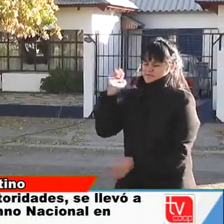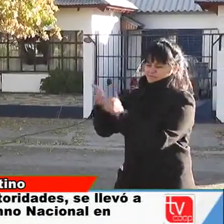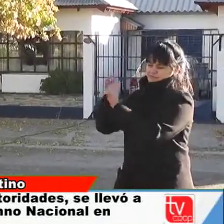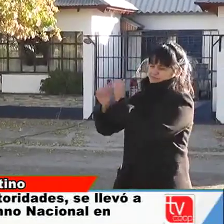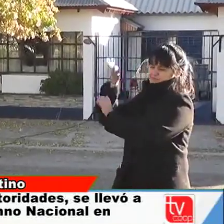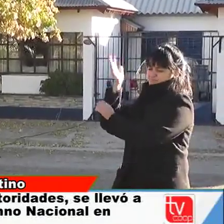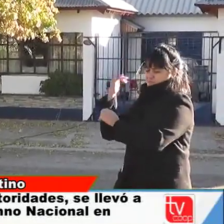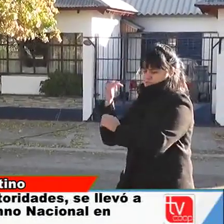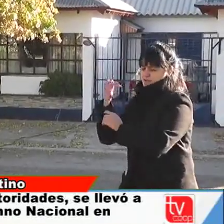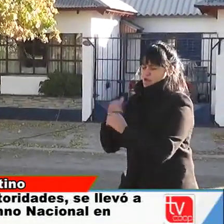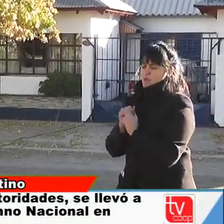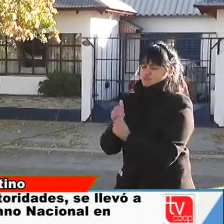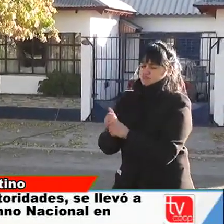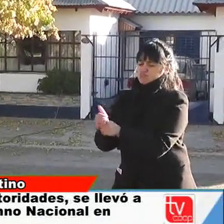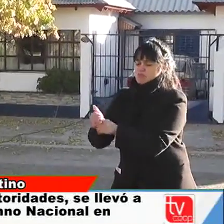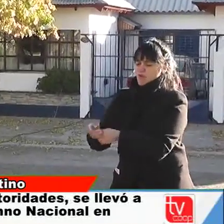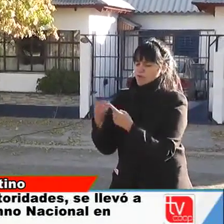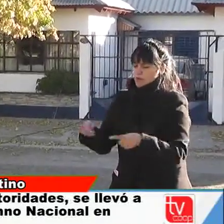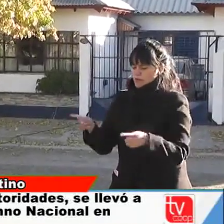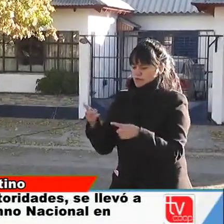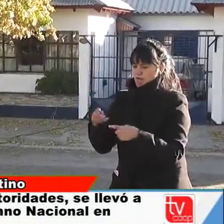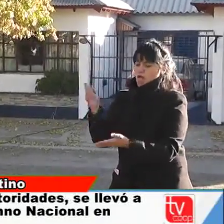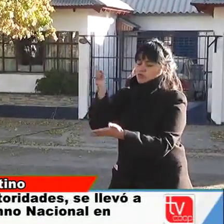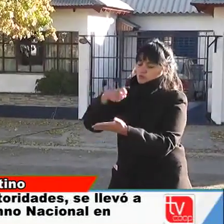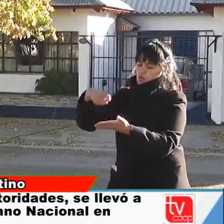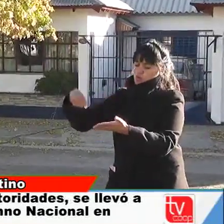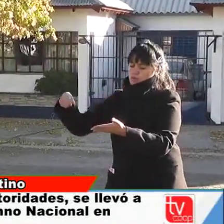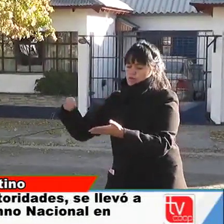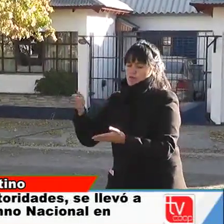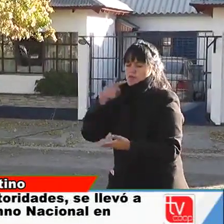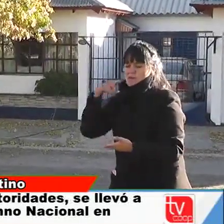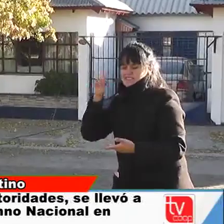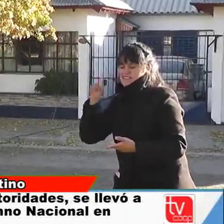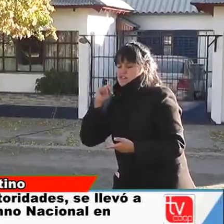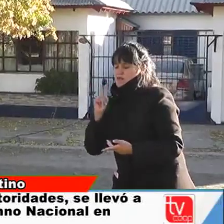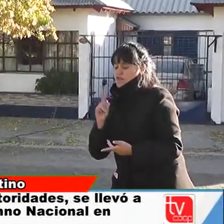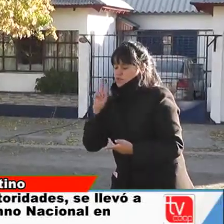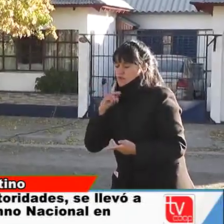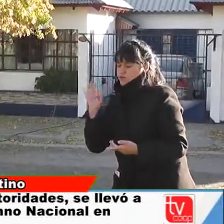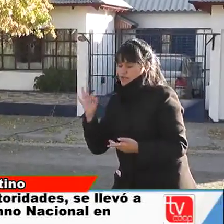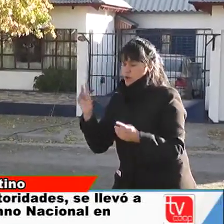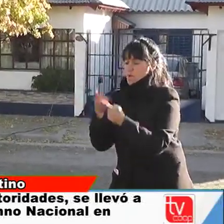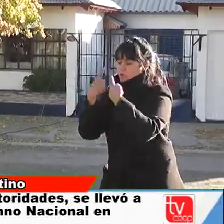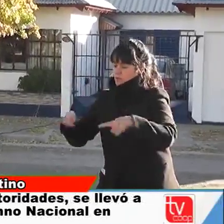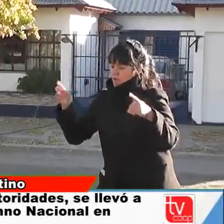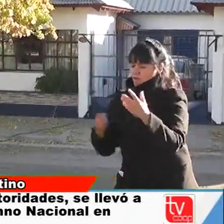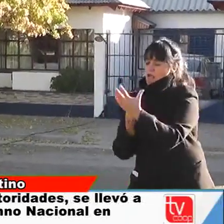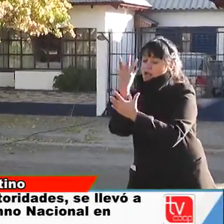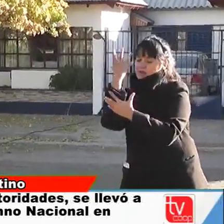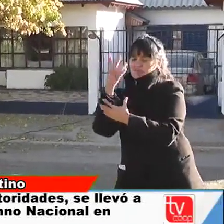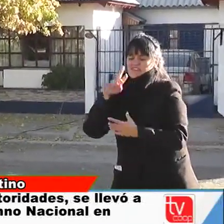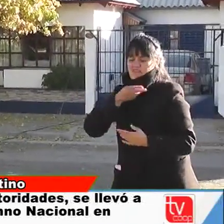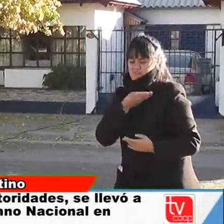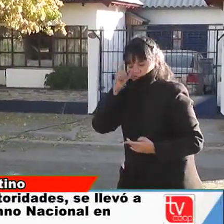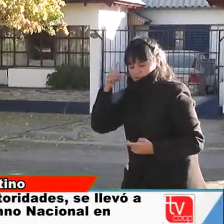sancionó como tal a la Marcha Patriótica, cuya letra fue escrita por Vicente López y Planes y su música compuesta por Blas